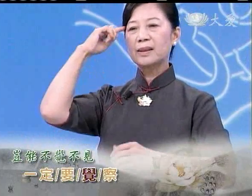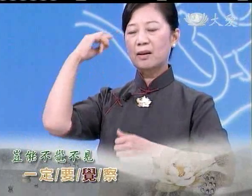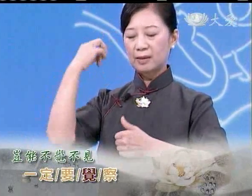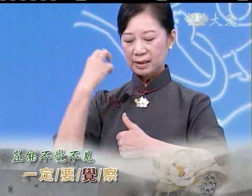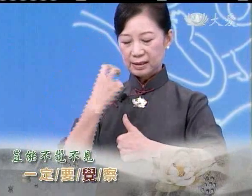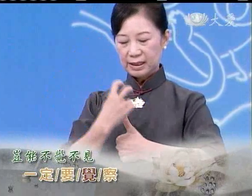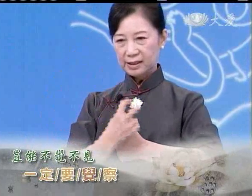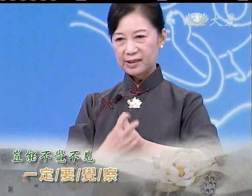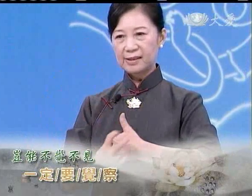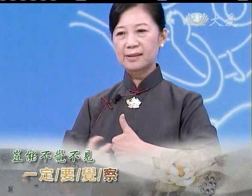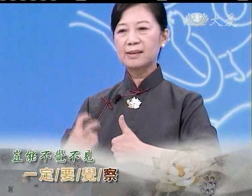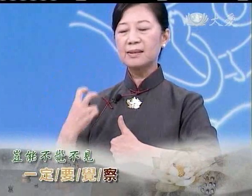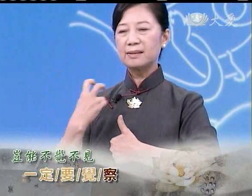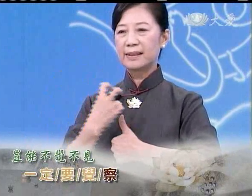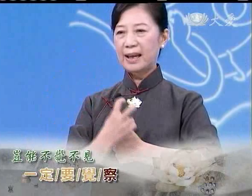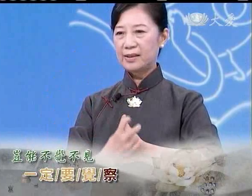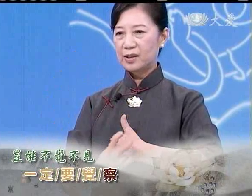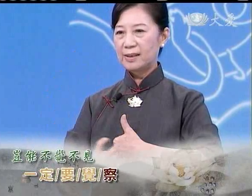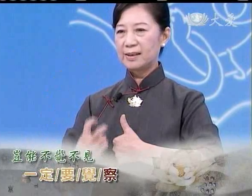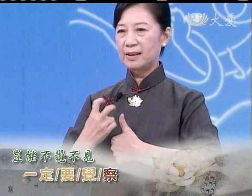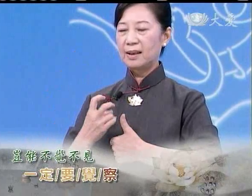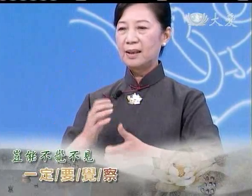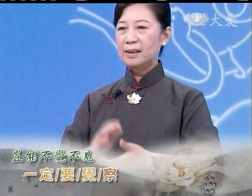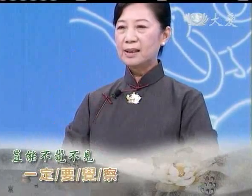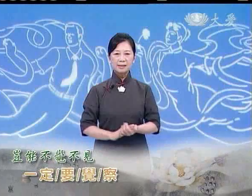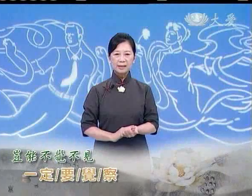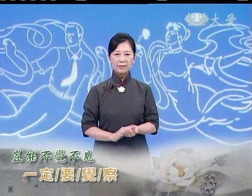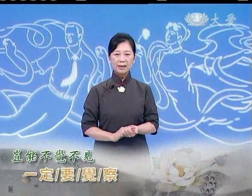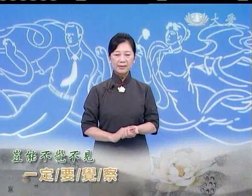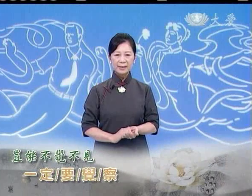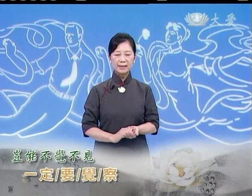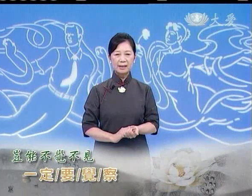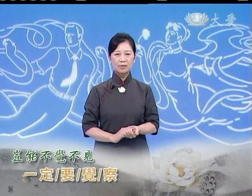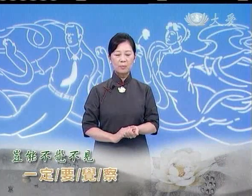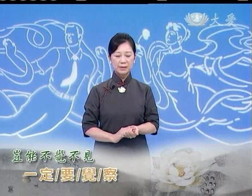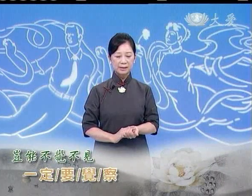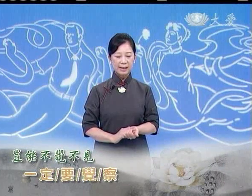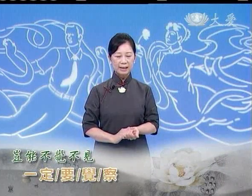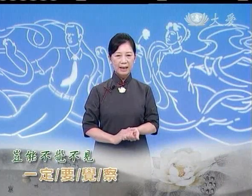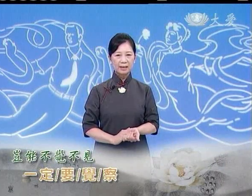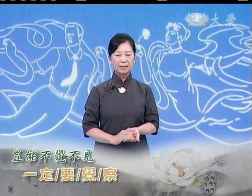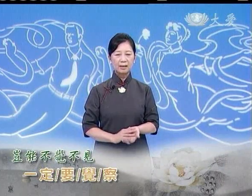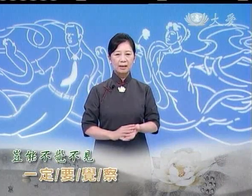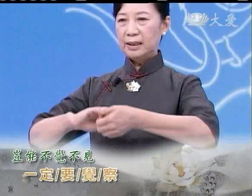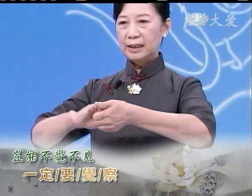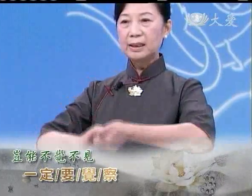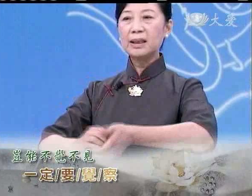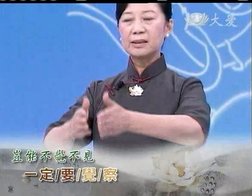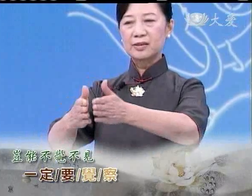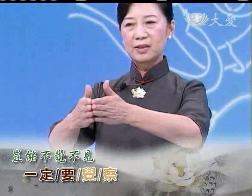然后跟你的神思来呈现。那这个地方岂能，我们直接打一个一定是